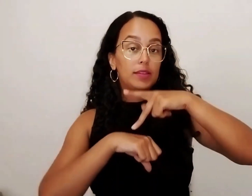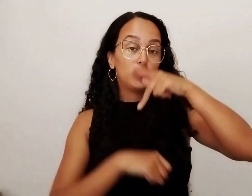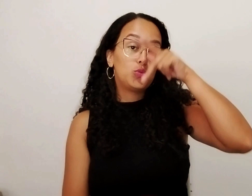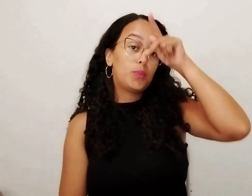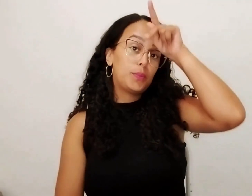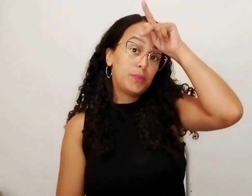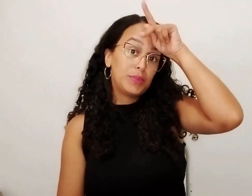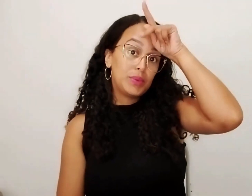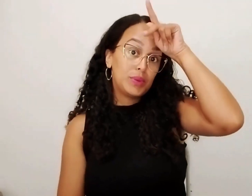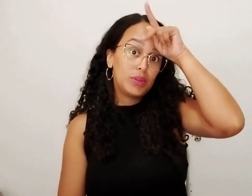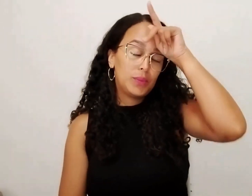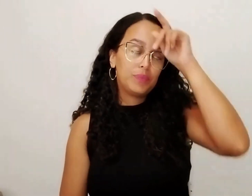Muiraquitã.